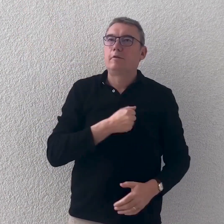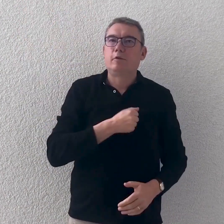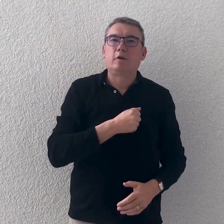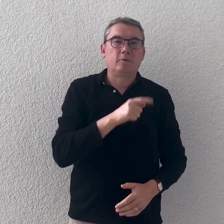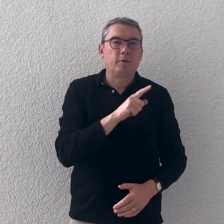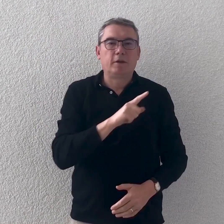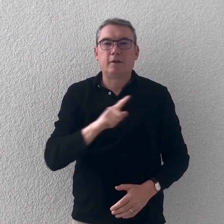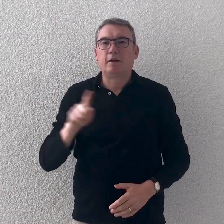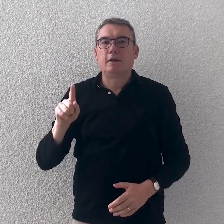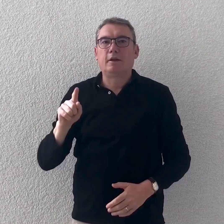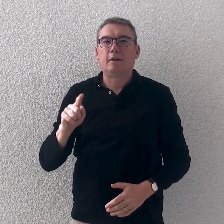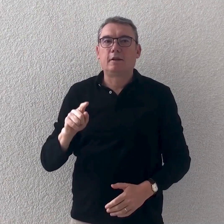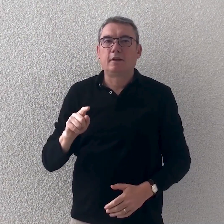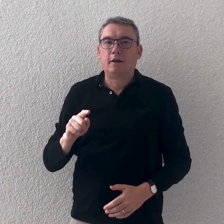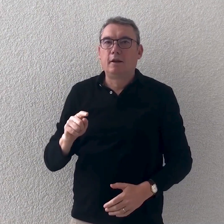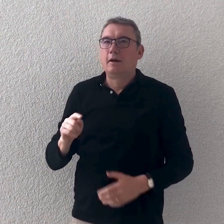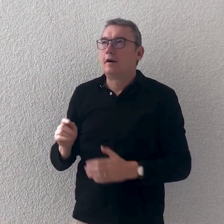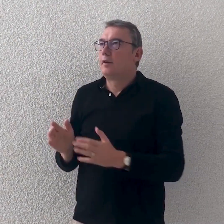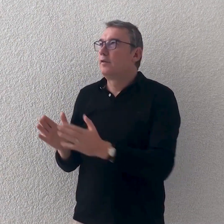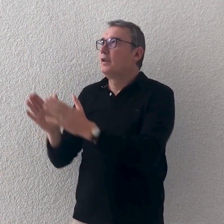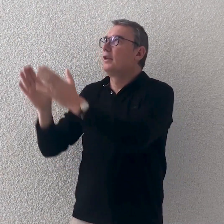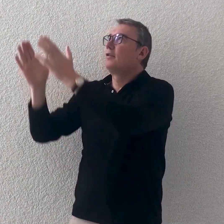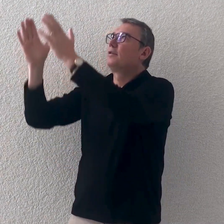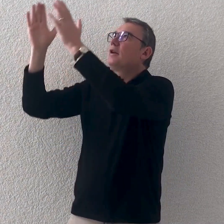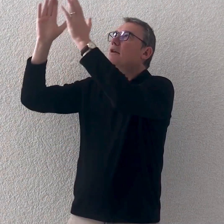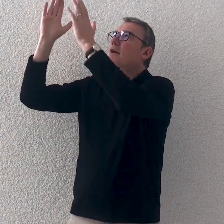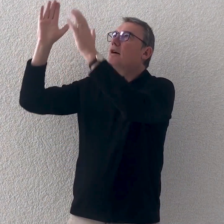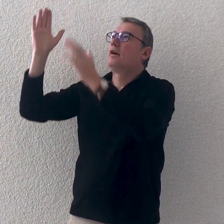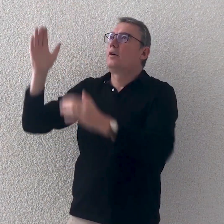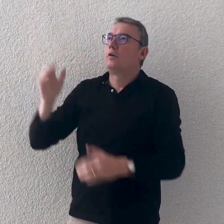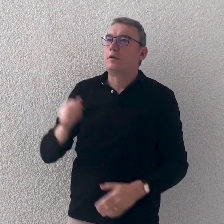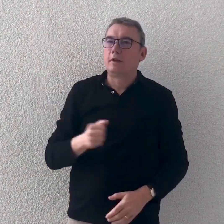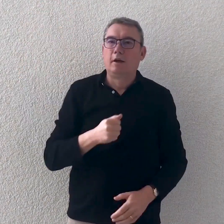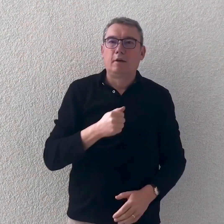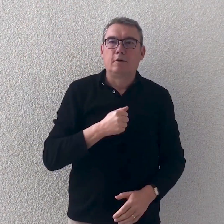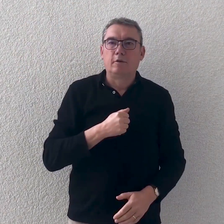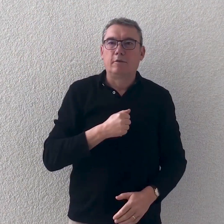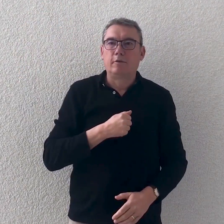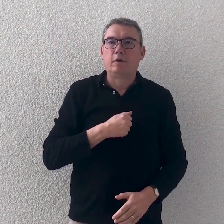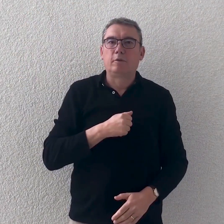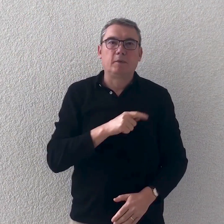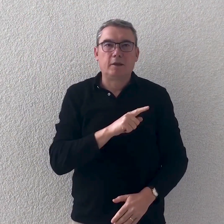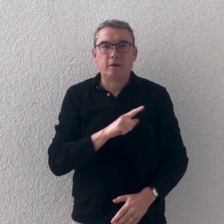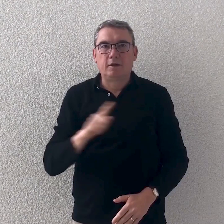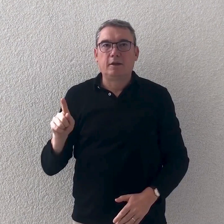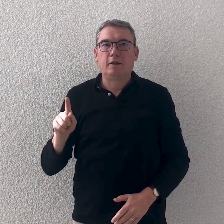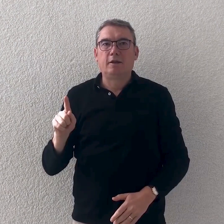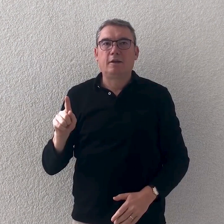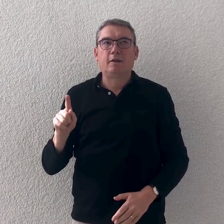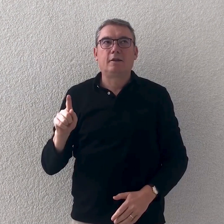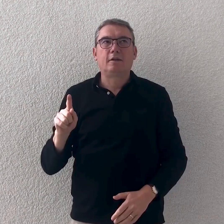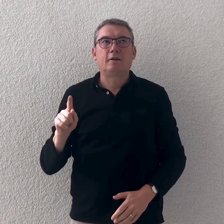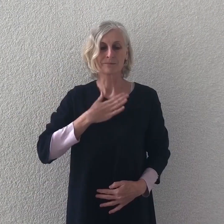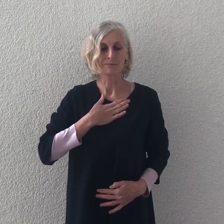mich nicht. Auf dich vertrau ich und fürcht mich nicht.